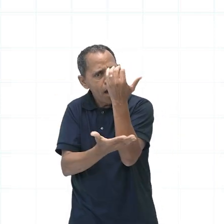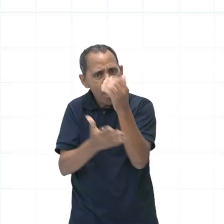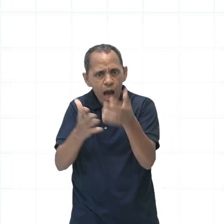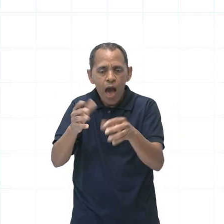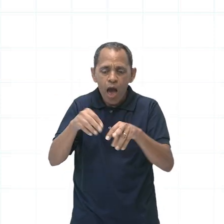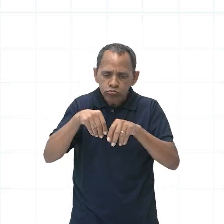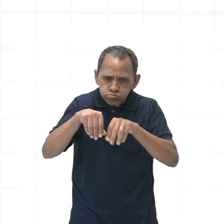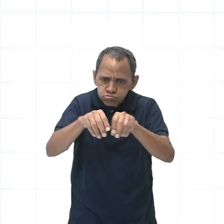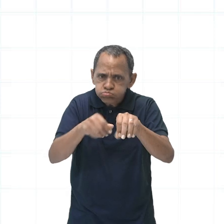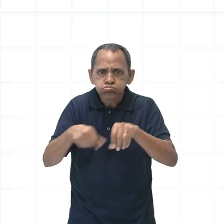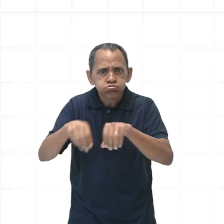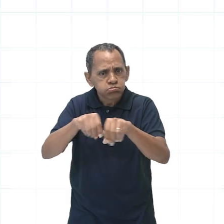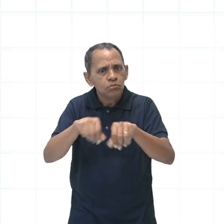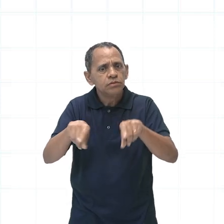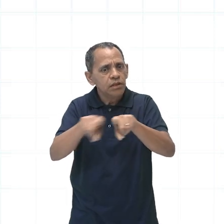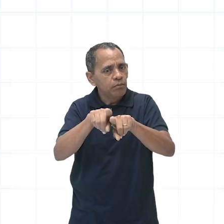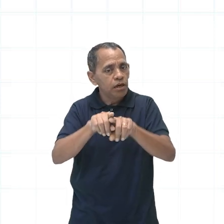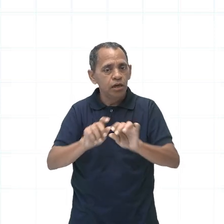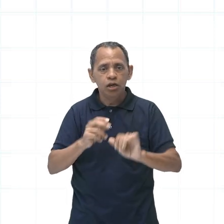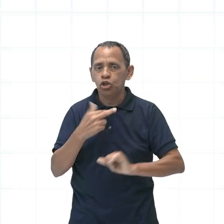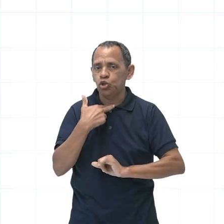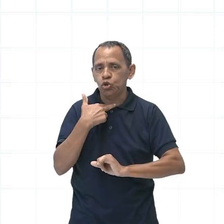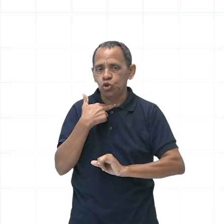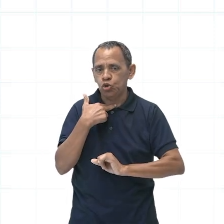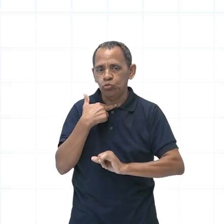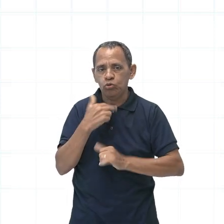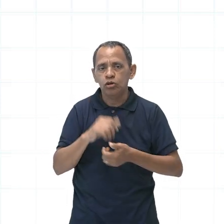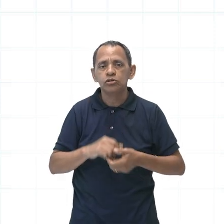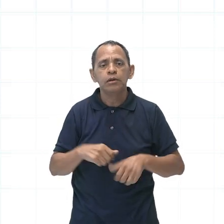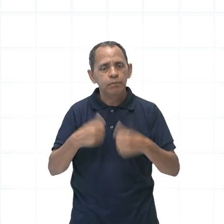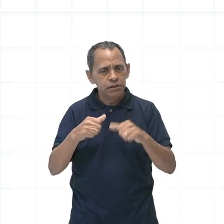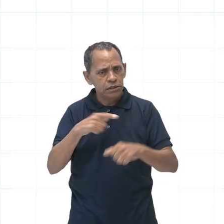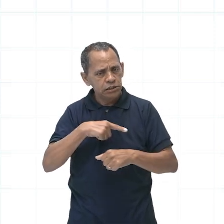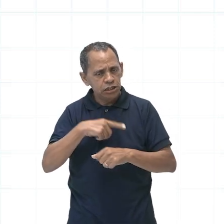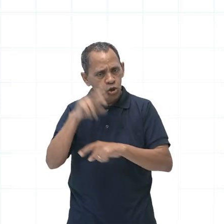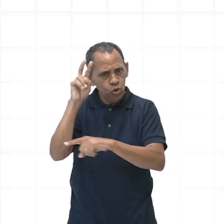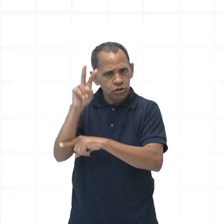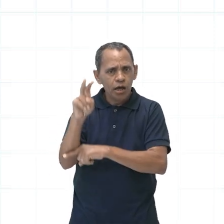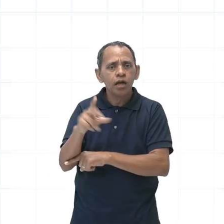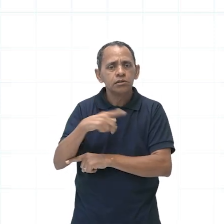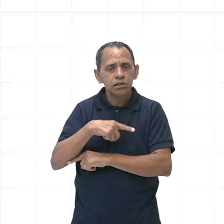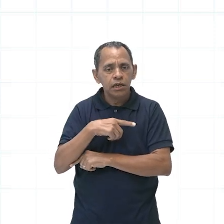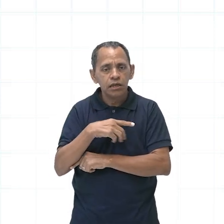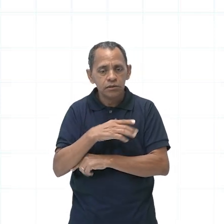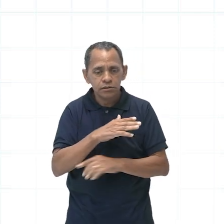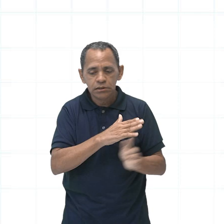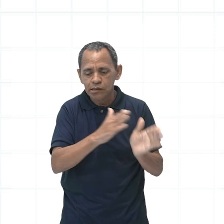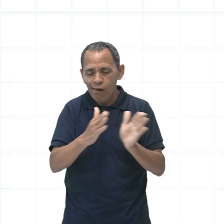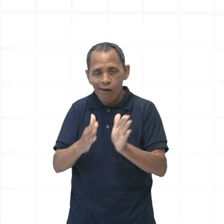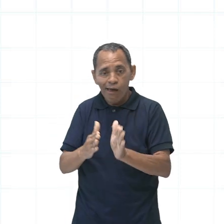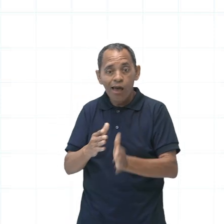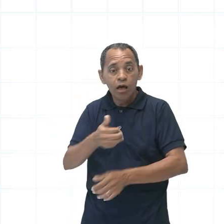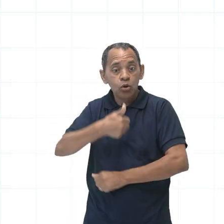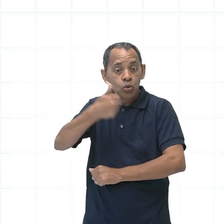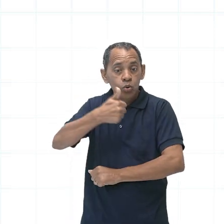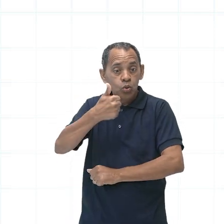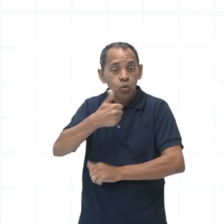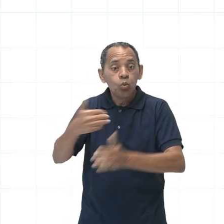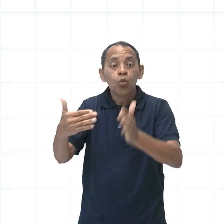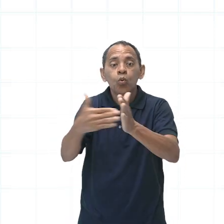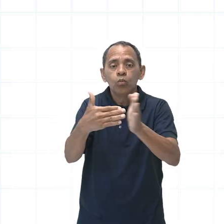deste capítulo das áreas de preservação permanente, tem a seção 1, que fala justamente da